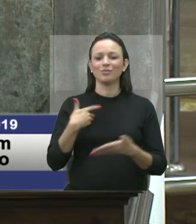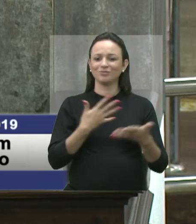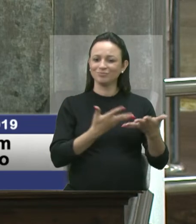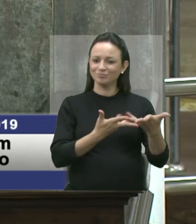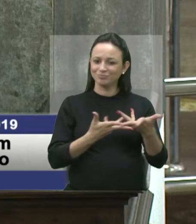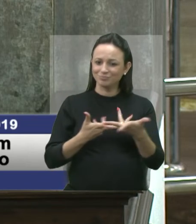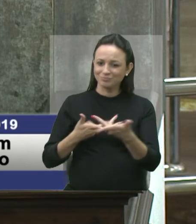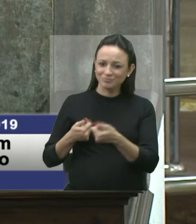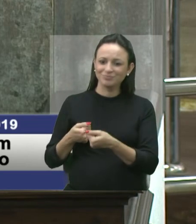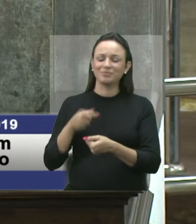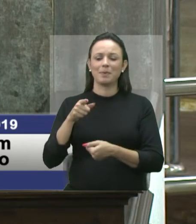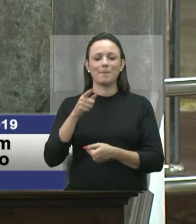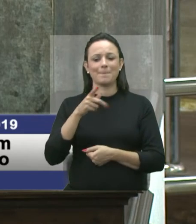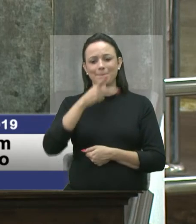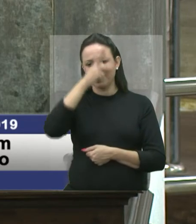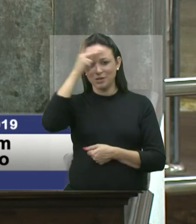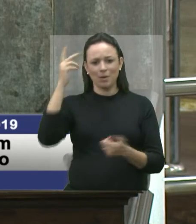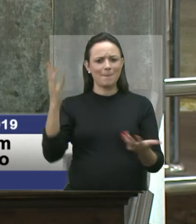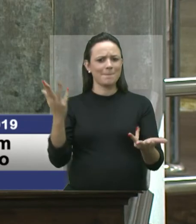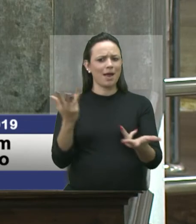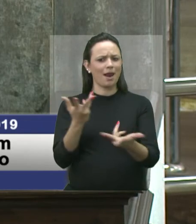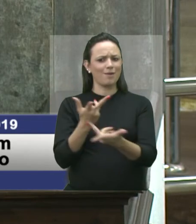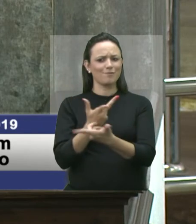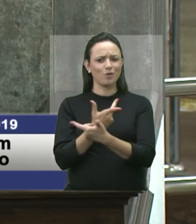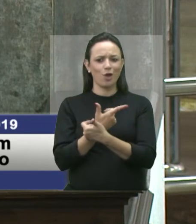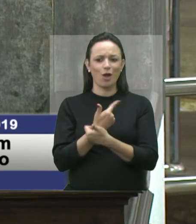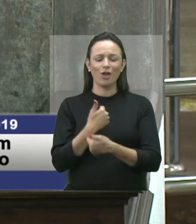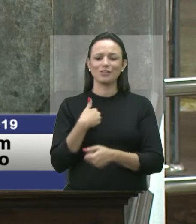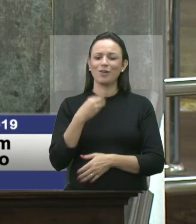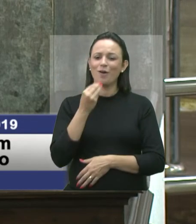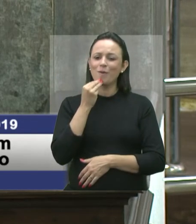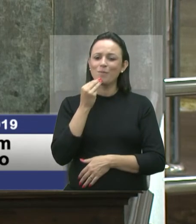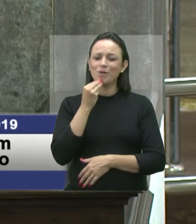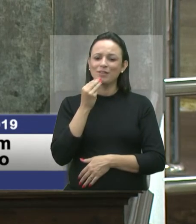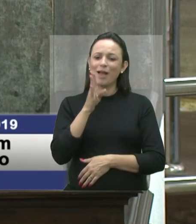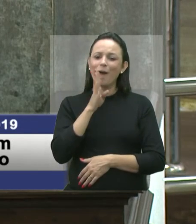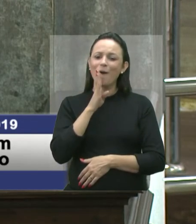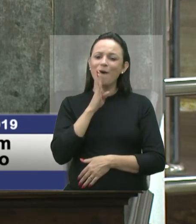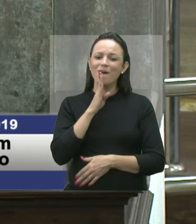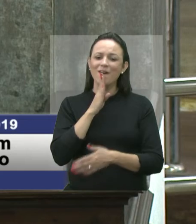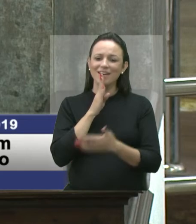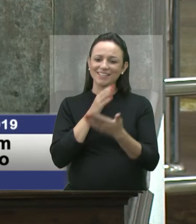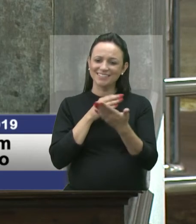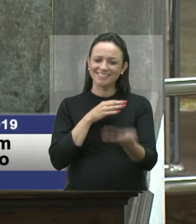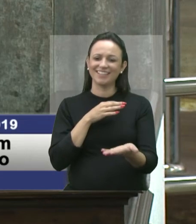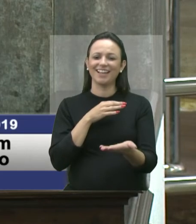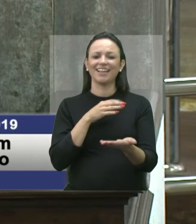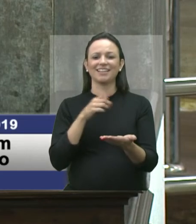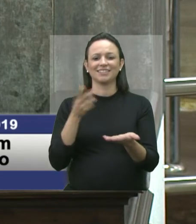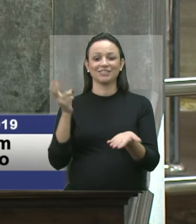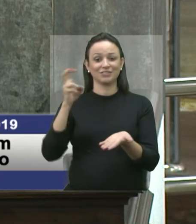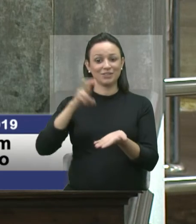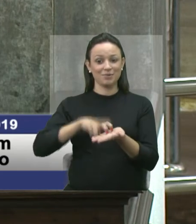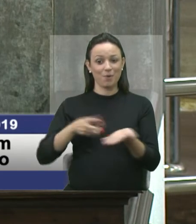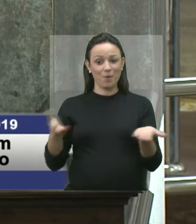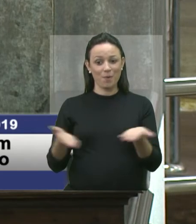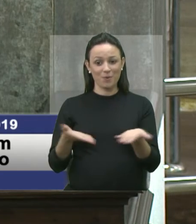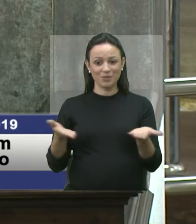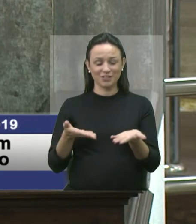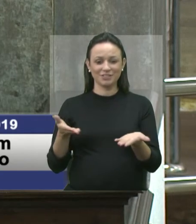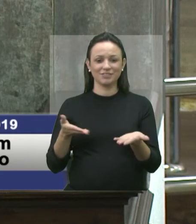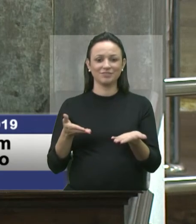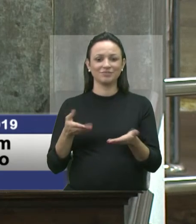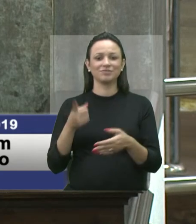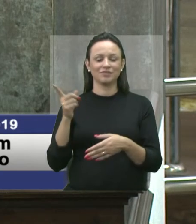essa pessoa maravilhosa que eu tive a oportunidade de conhecer nessa manhã aqui nesta casa, que veio